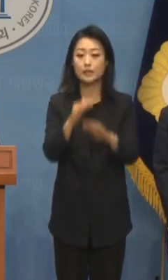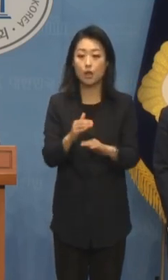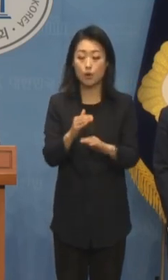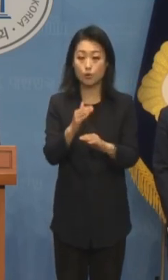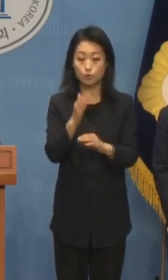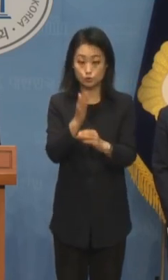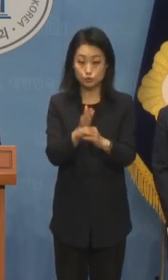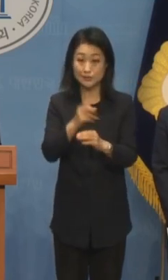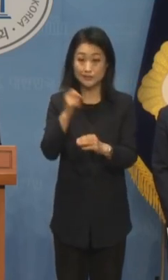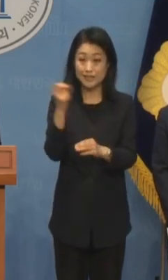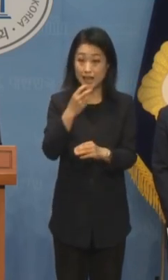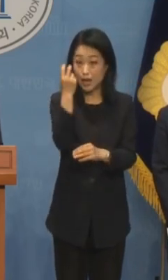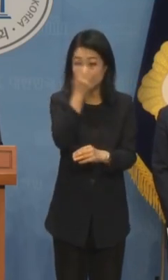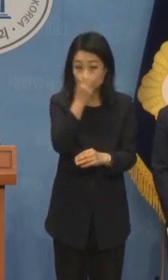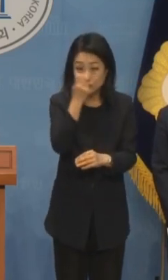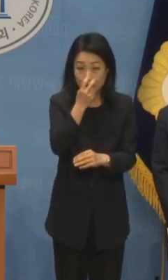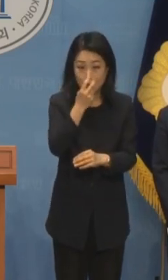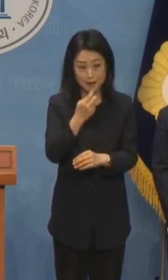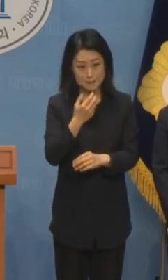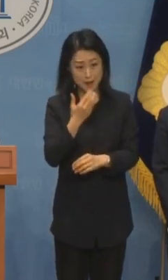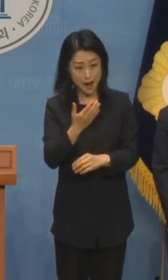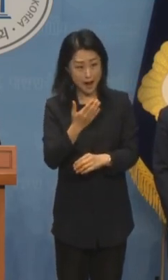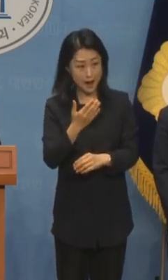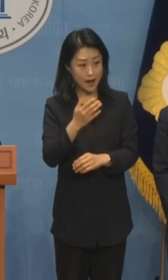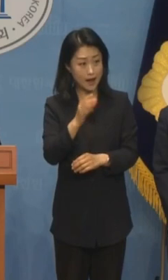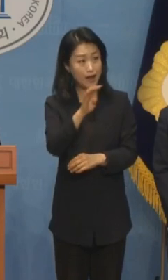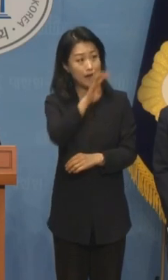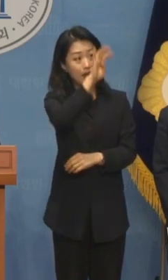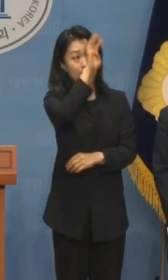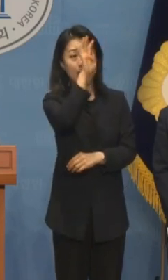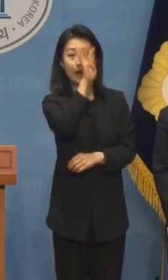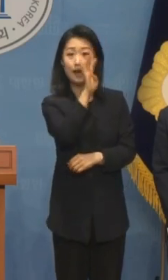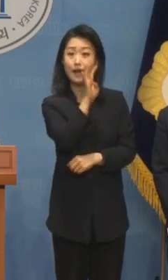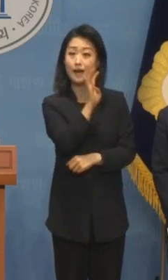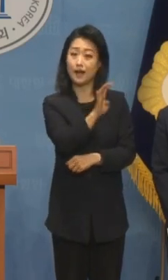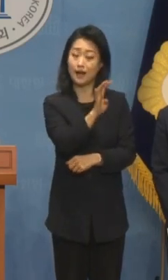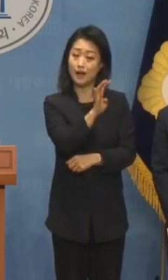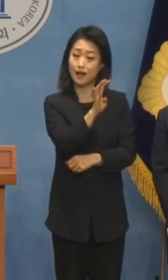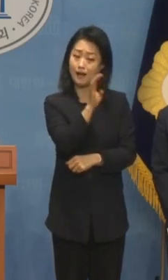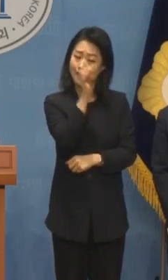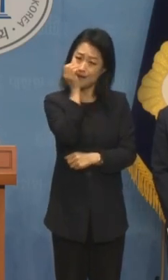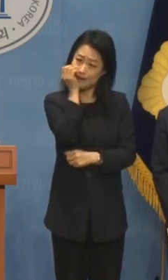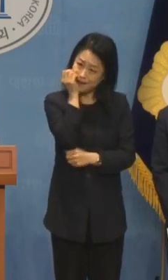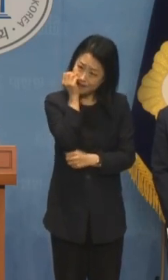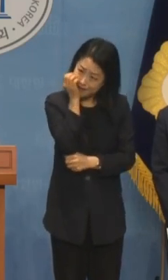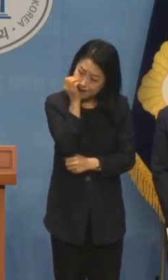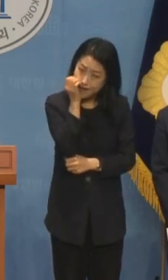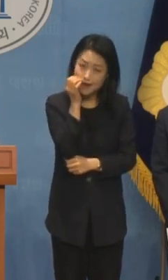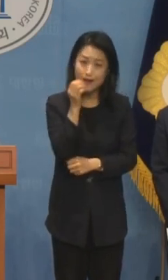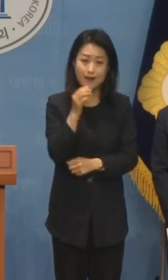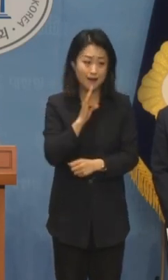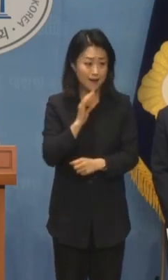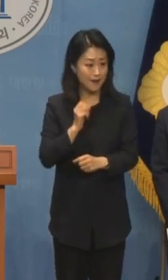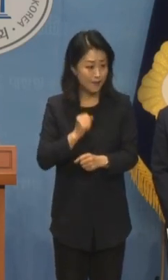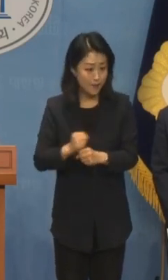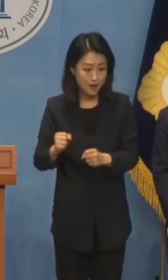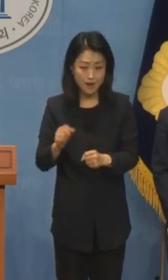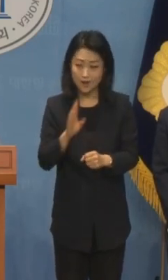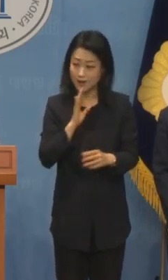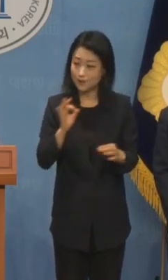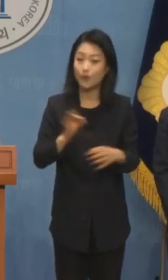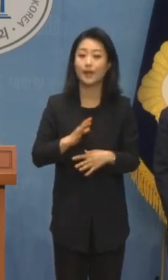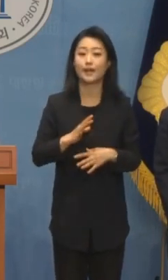사건을 재수사하겠다고 하는 것이냐라는 말을 듣고, 그렇게 지적하는 말을 듣고 정말 황당하기도 하고 깜짝